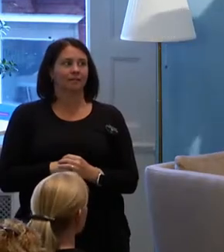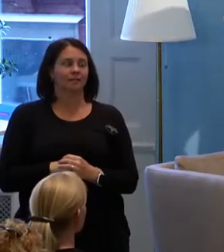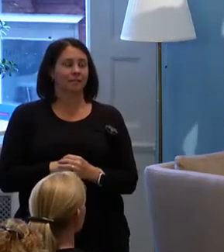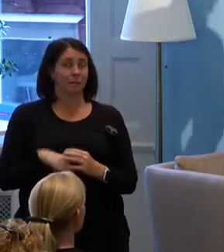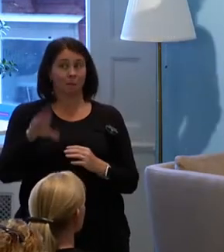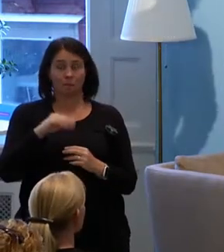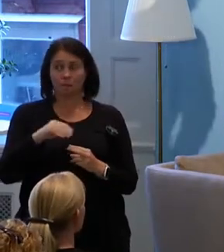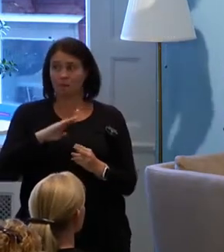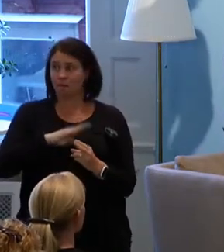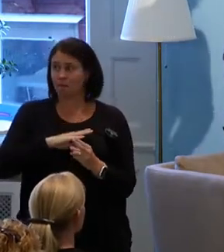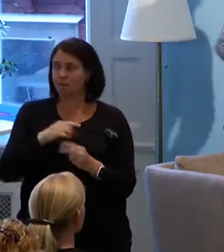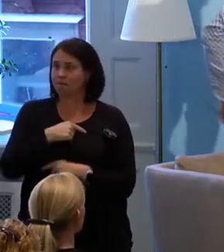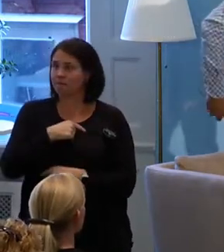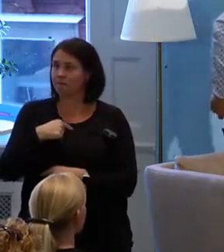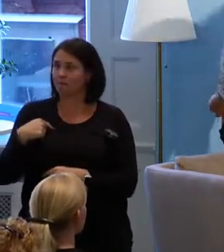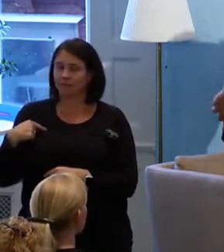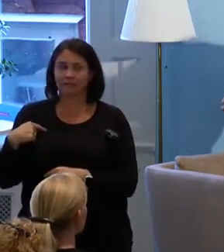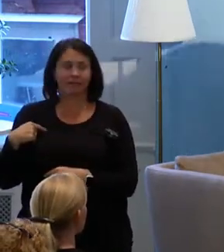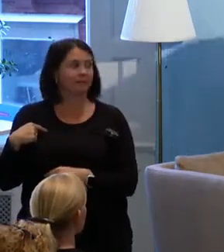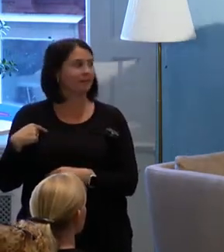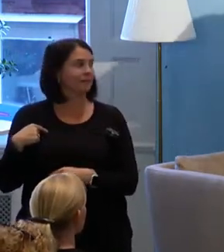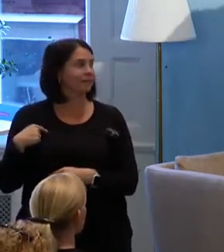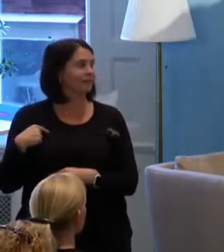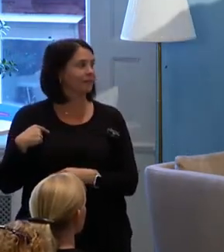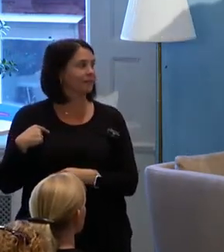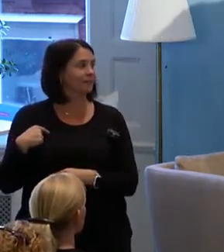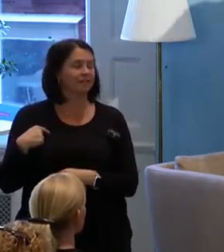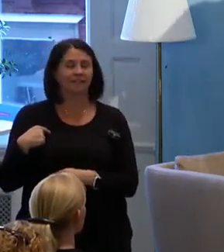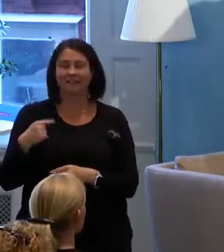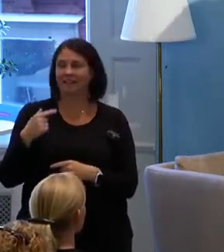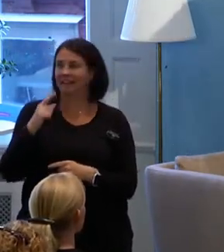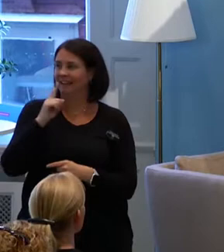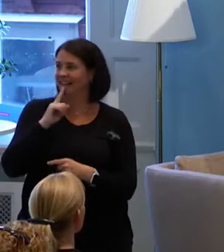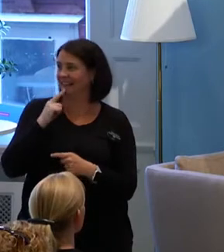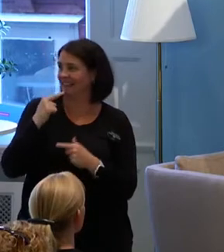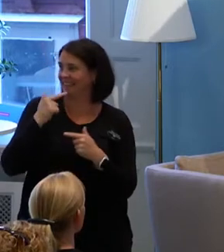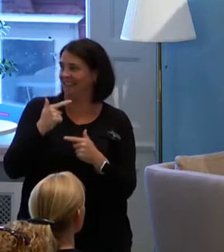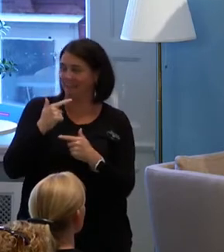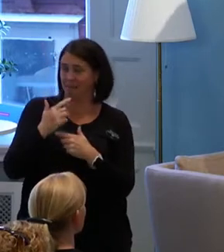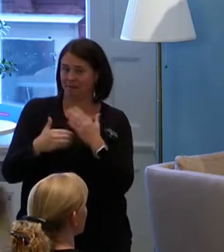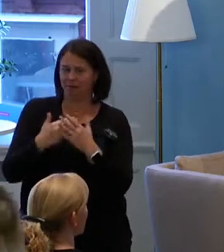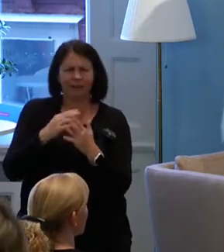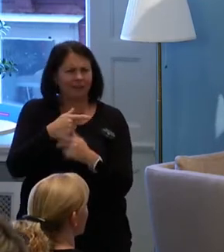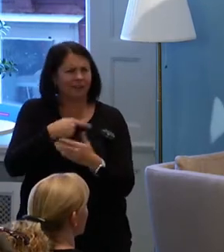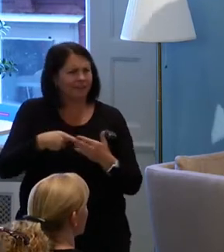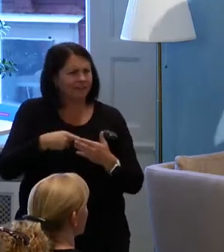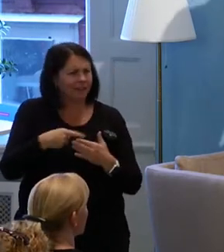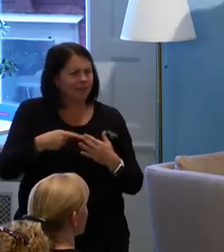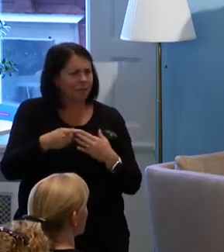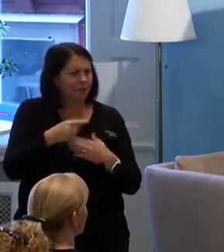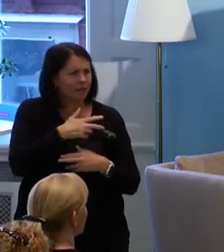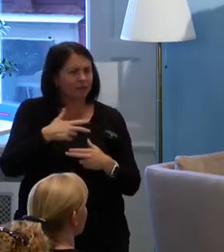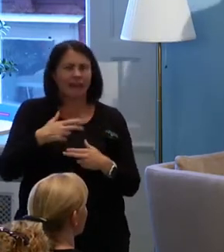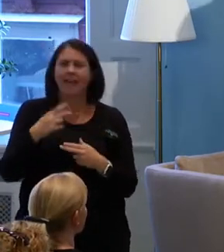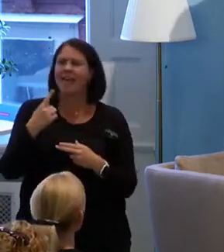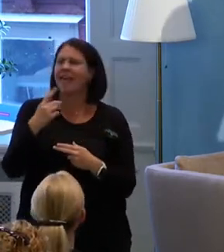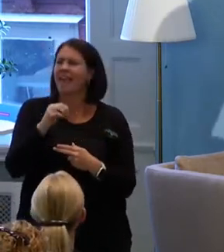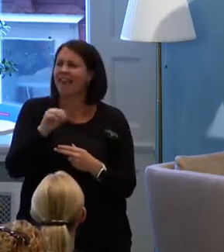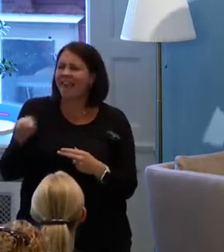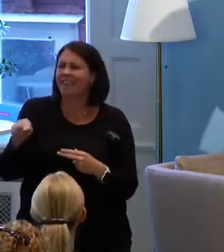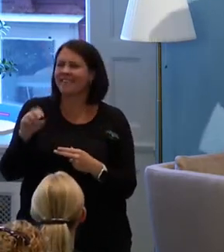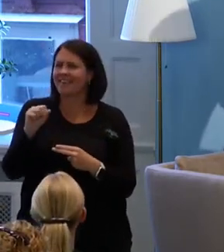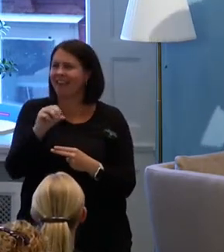Og då har vi lidt en, hvad hedder, vi har lidt en tak. Tack present. Vad heter det på danska? En gave. En